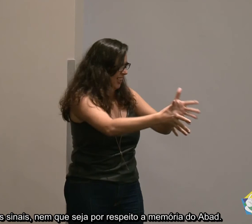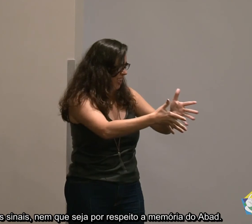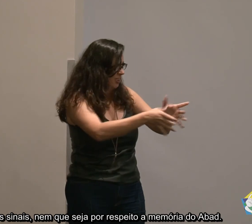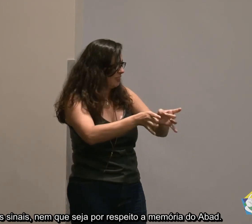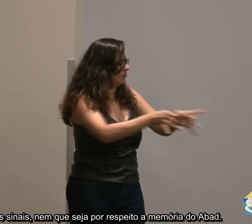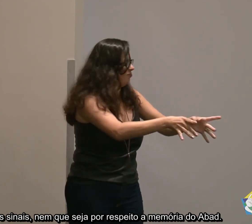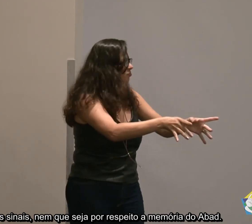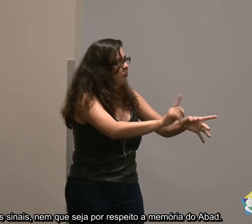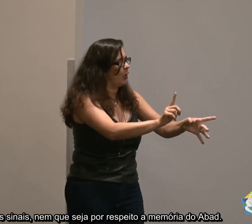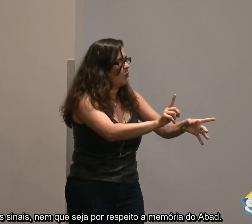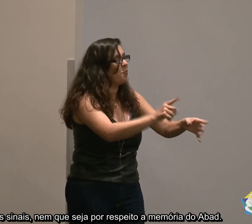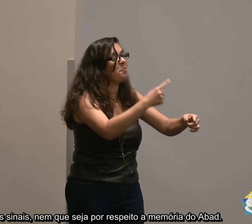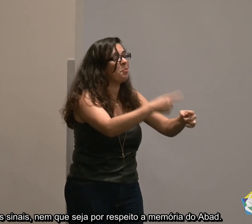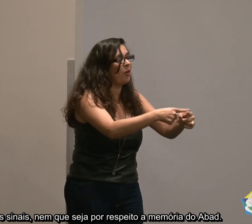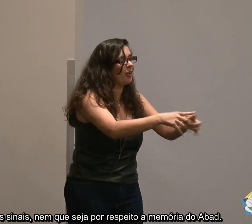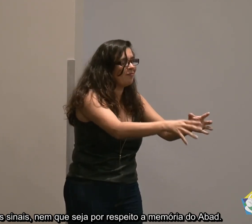por respeito a memória do abade